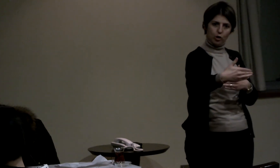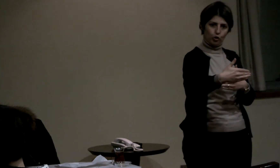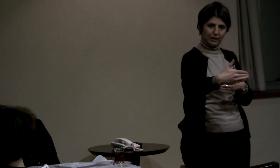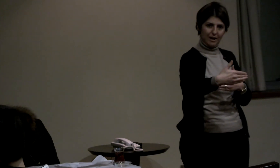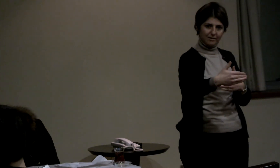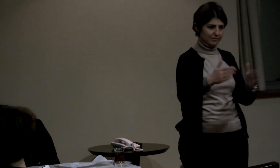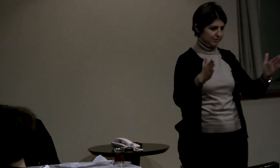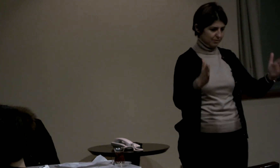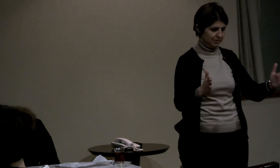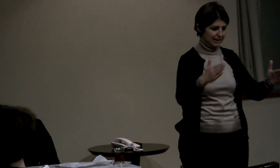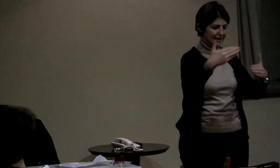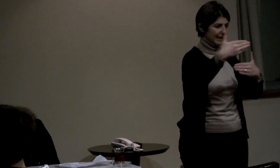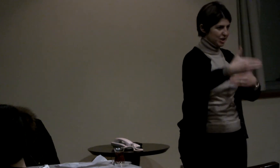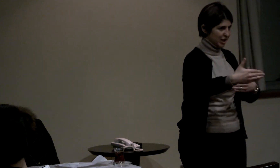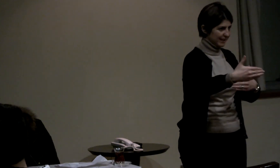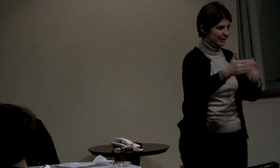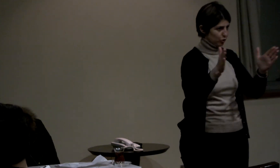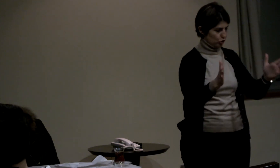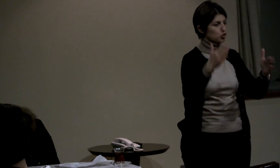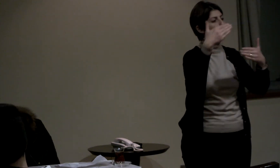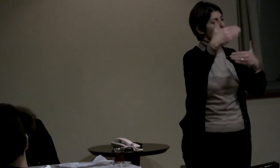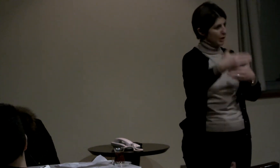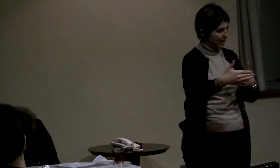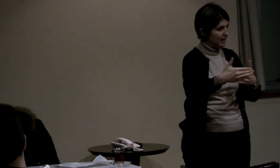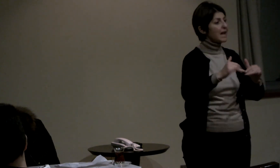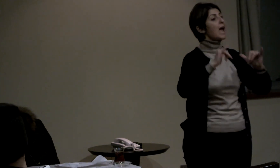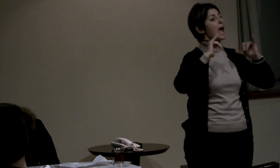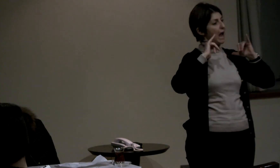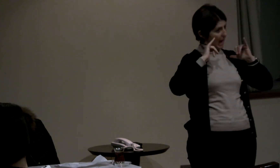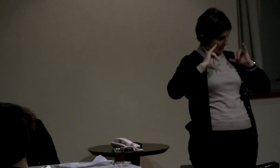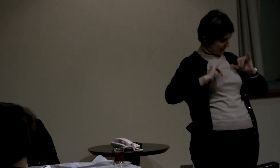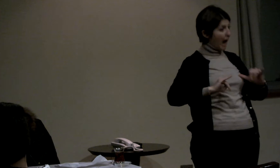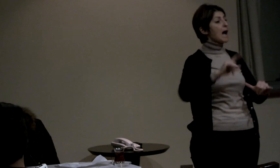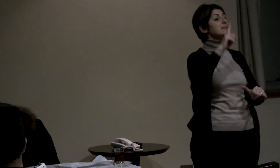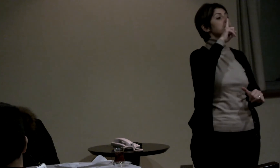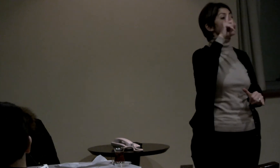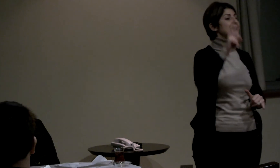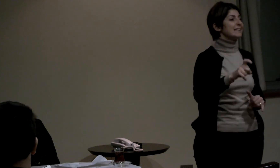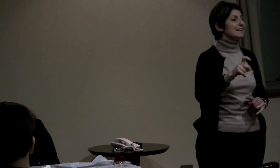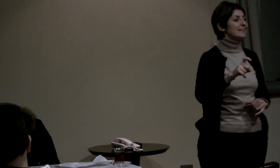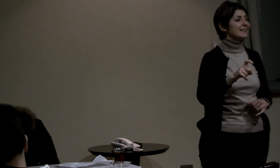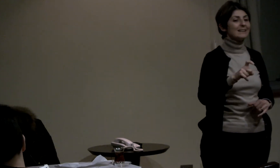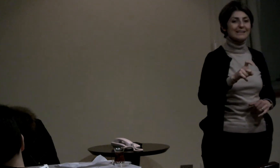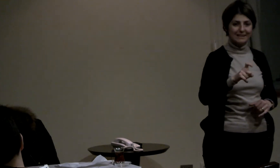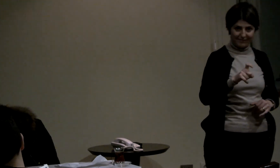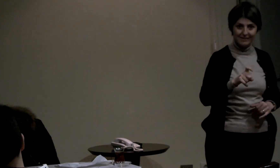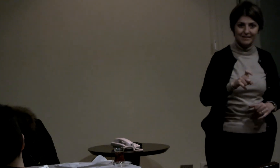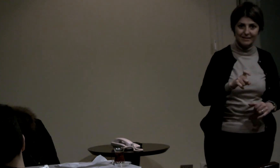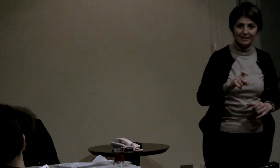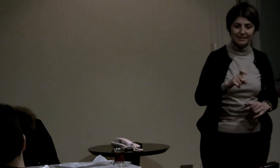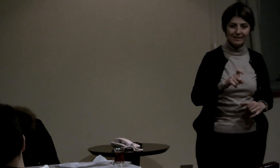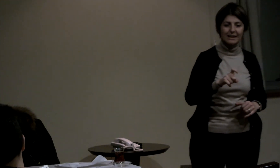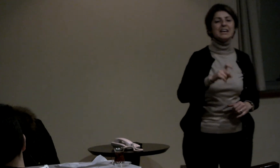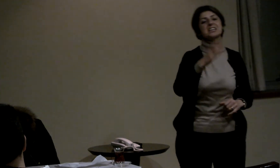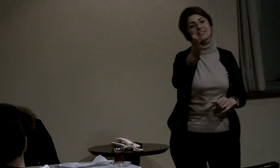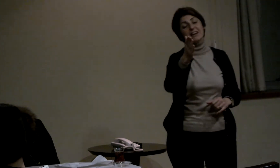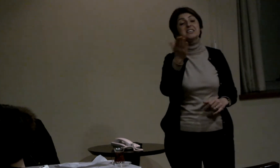oda. Kare şeklinde gösteriyoruz. O da rahat mıydı? Evet. Ya da